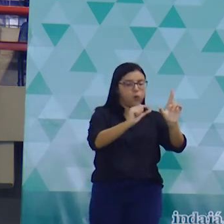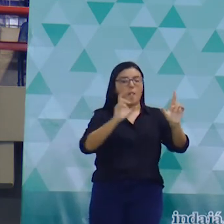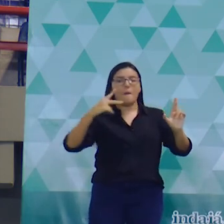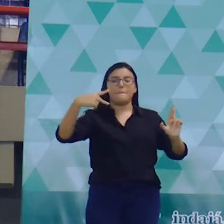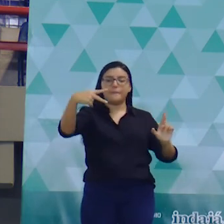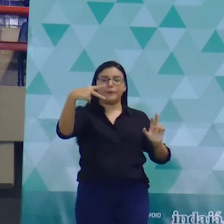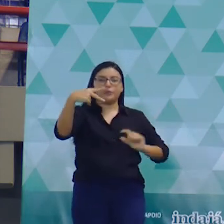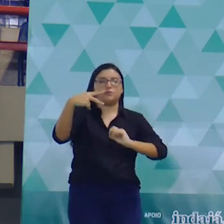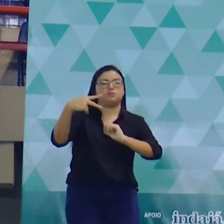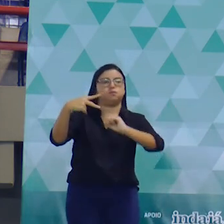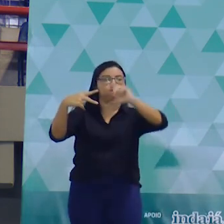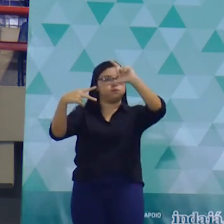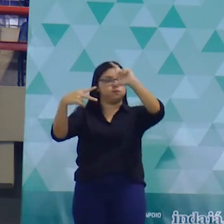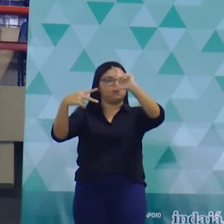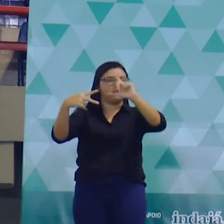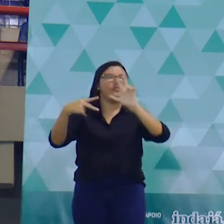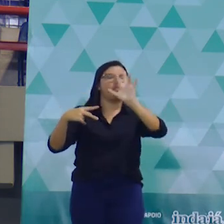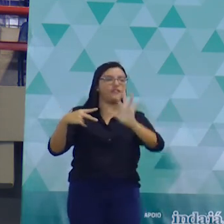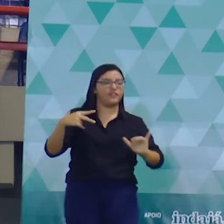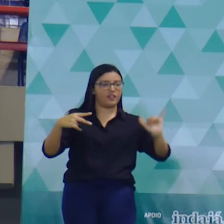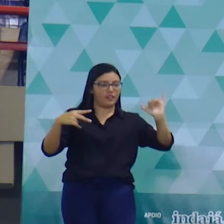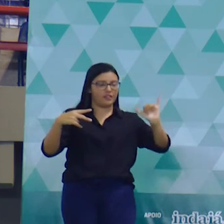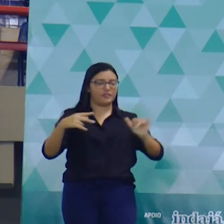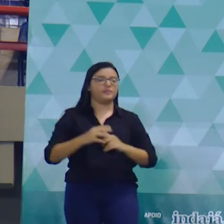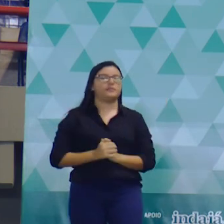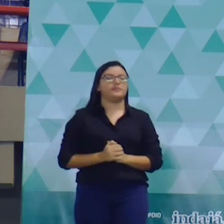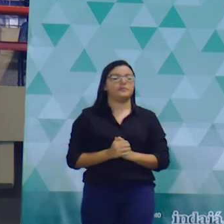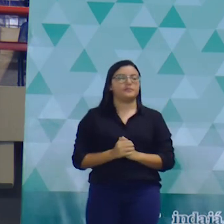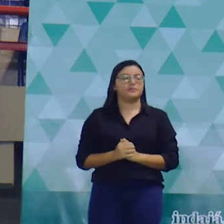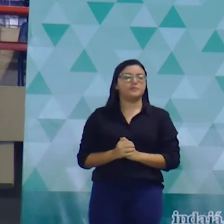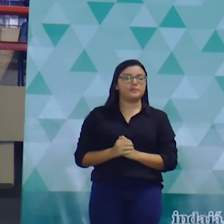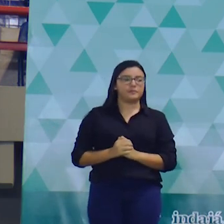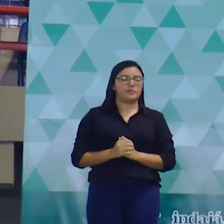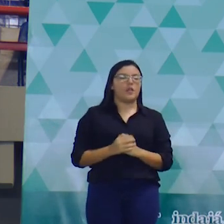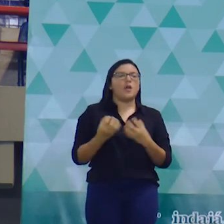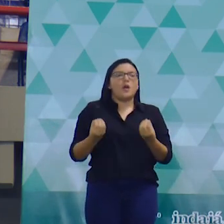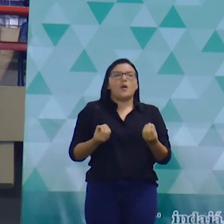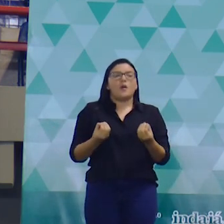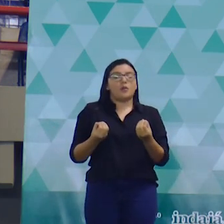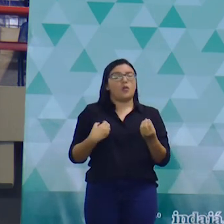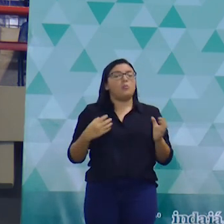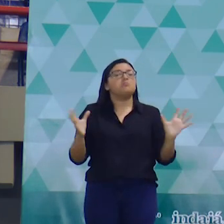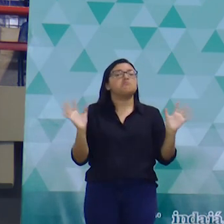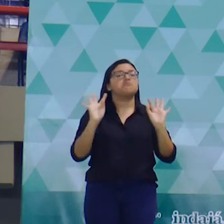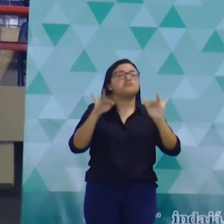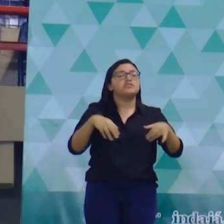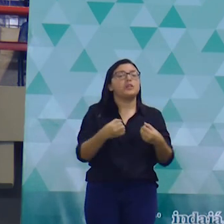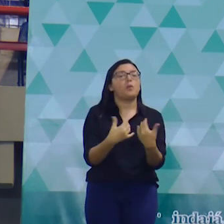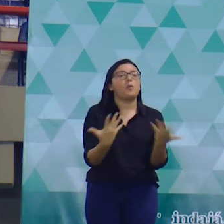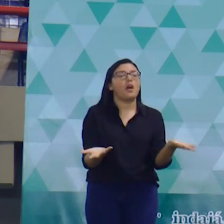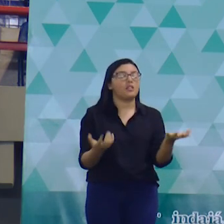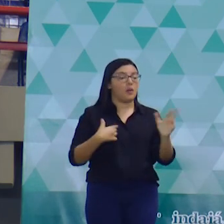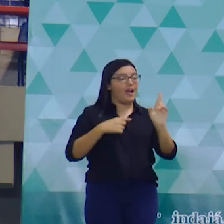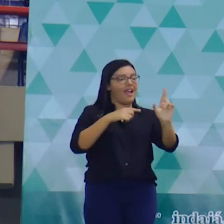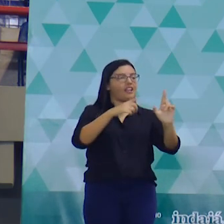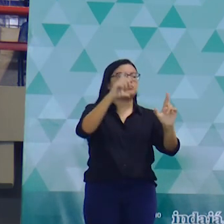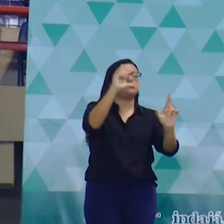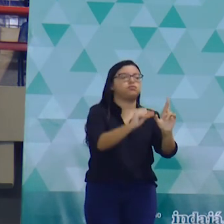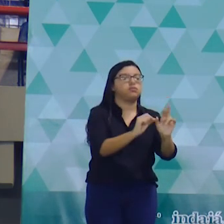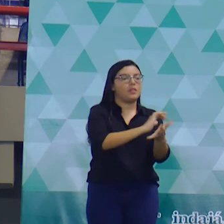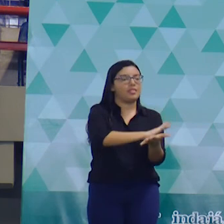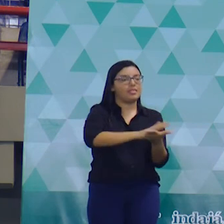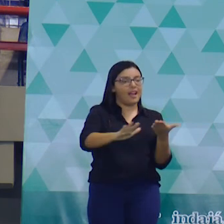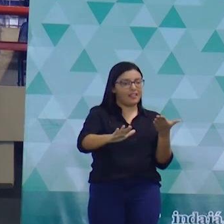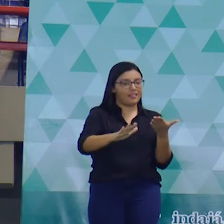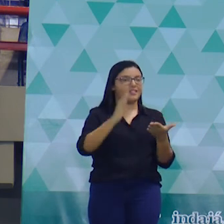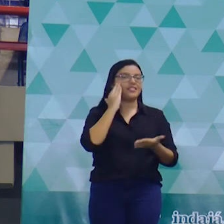termina? A reação teoricamente termina quando não houver mais reagente. Ok? Então, o que é que a estequiometria